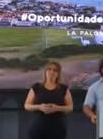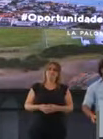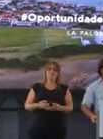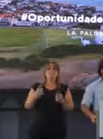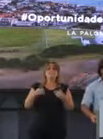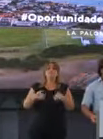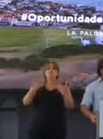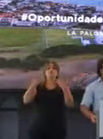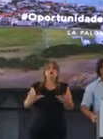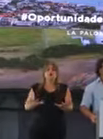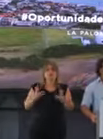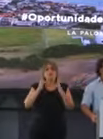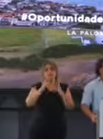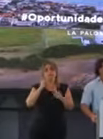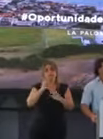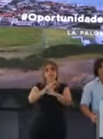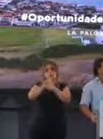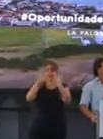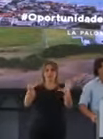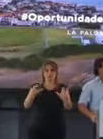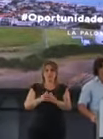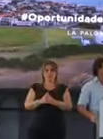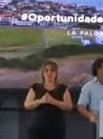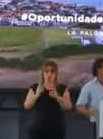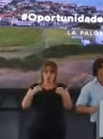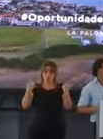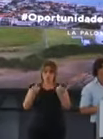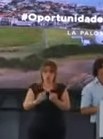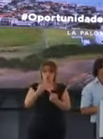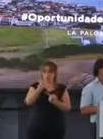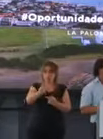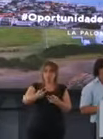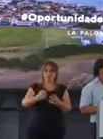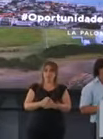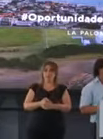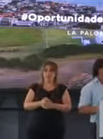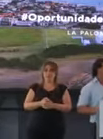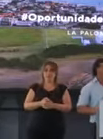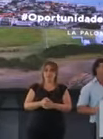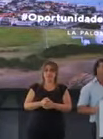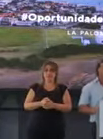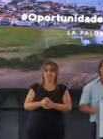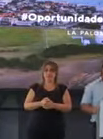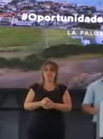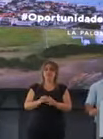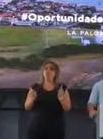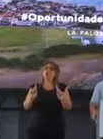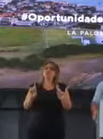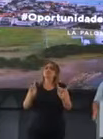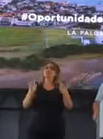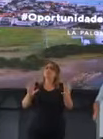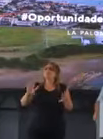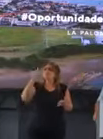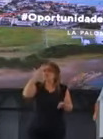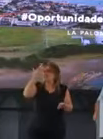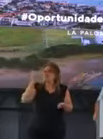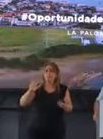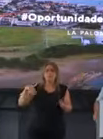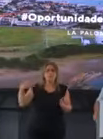Pero lo que sí quiero dejarles claro, lo que nosotros entendemos, es que no solo el Frente Amplio